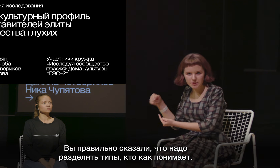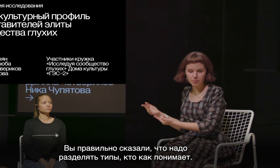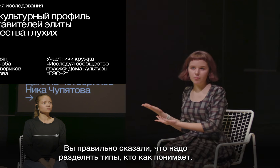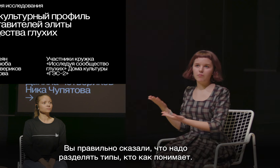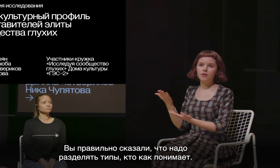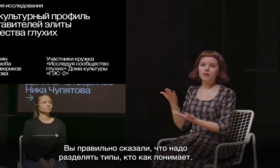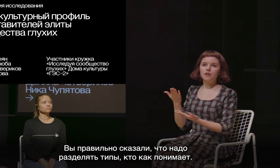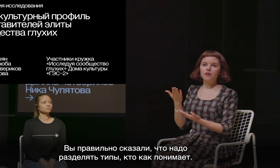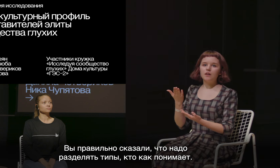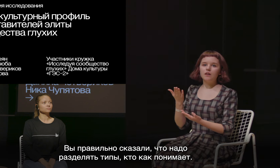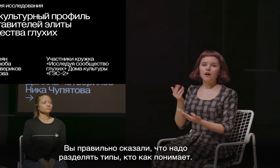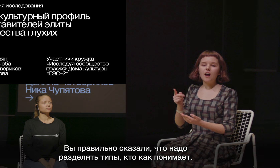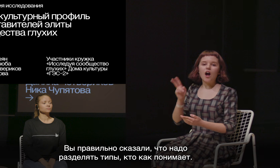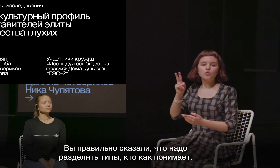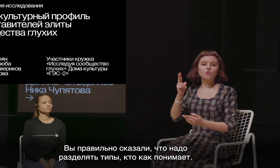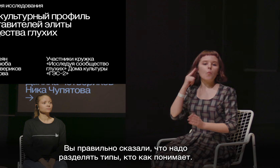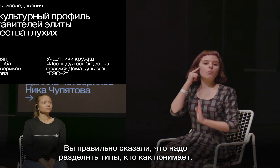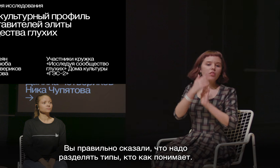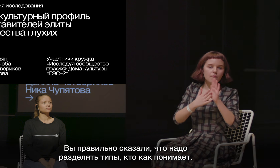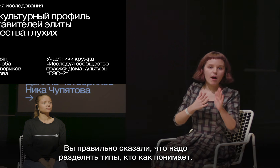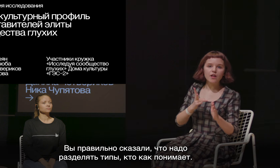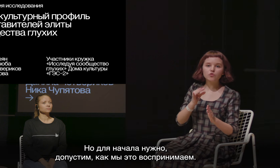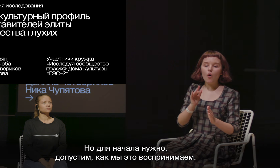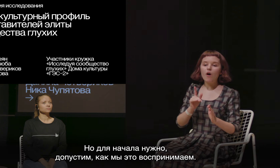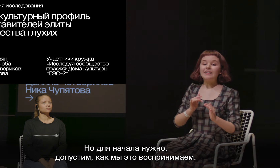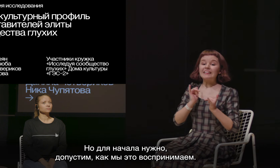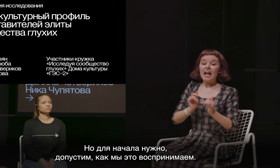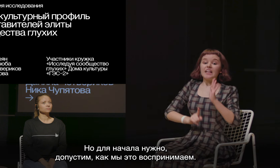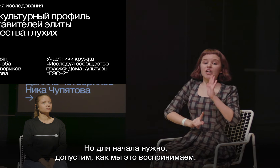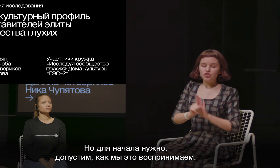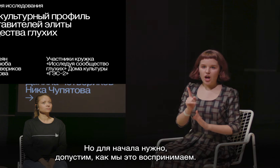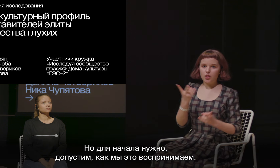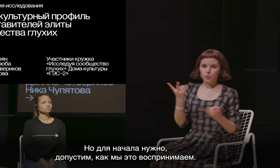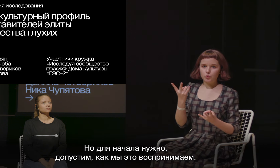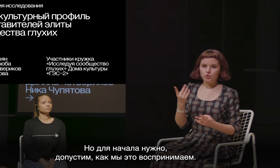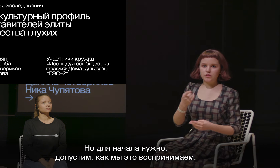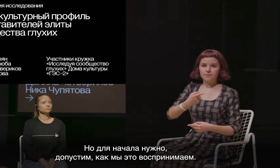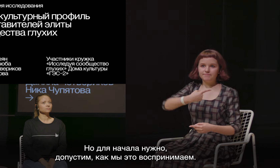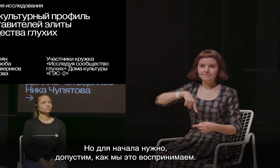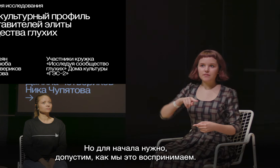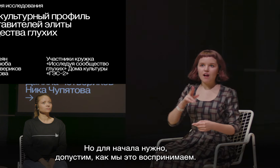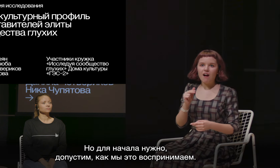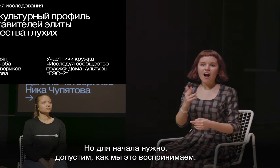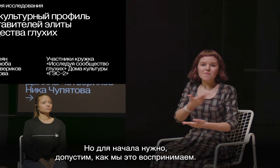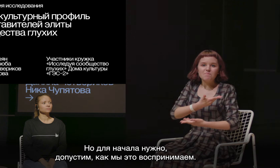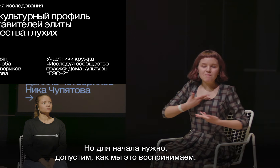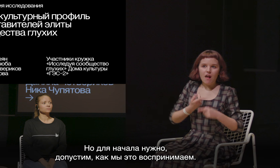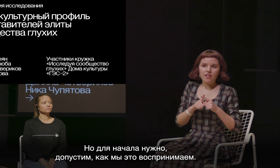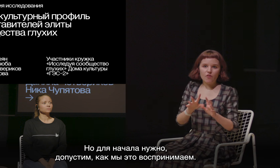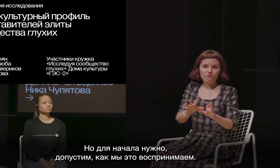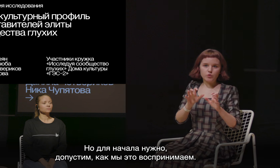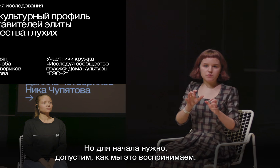разделять, допустим, типы, идентичность. Кто понимает так? Для начала нужно, допустим, нам, как мы